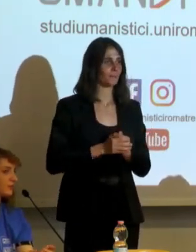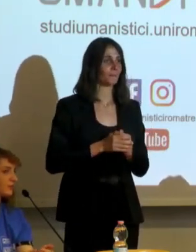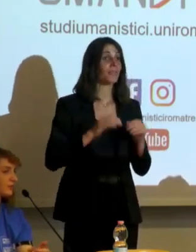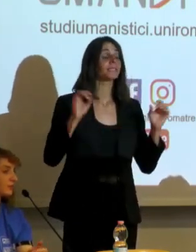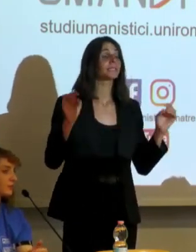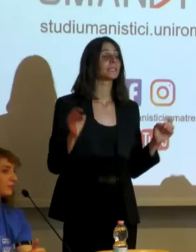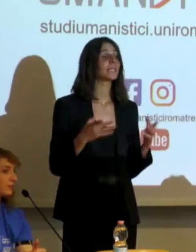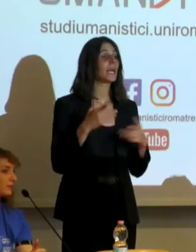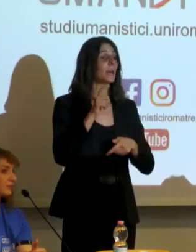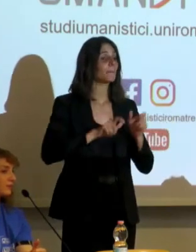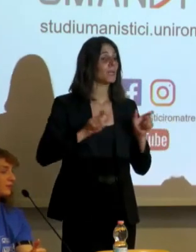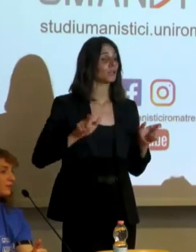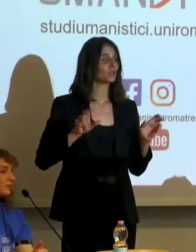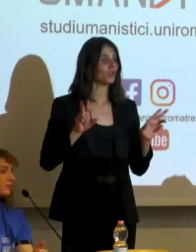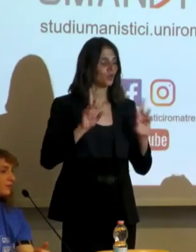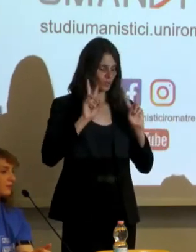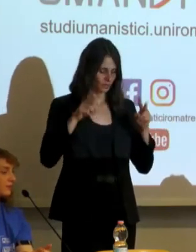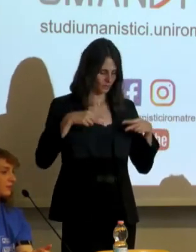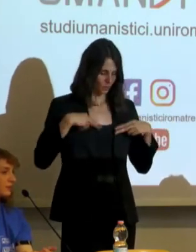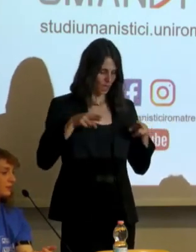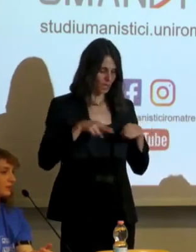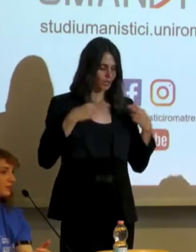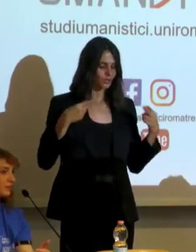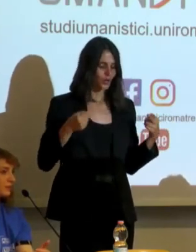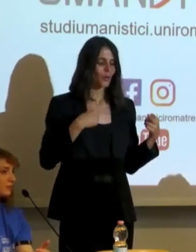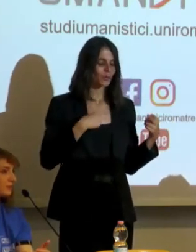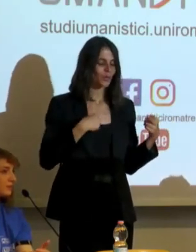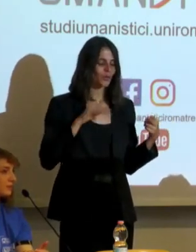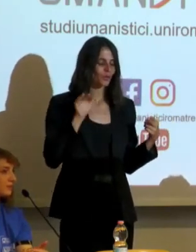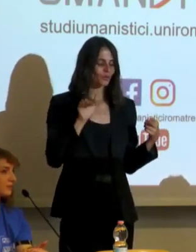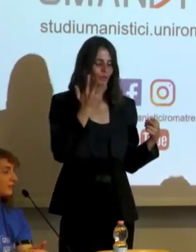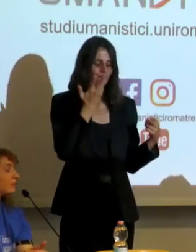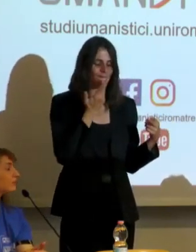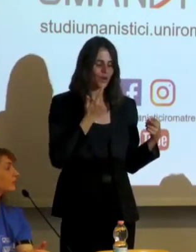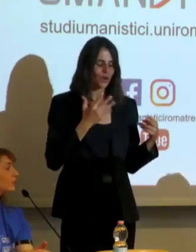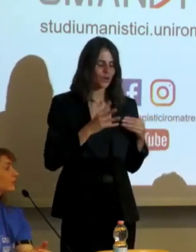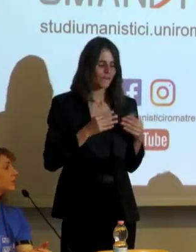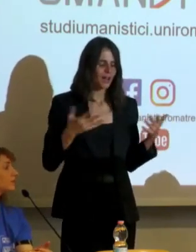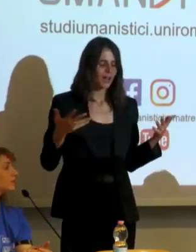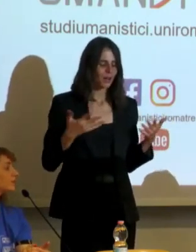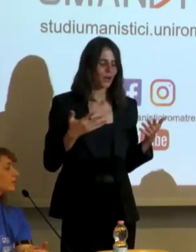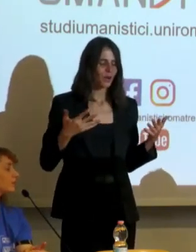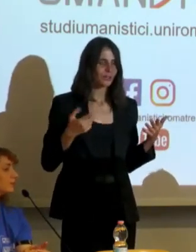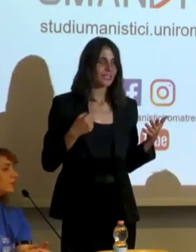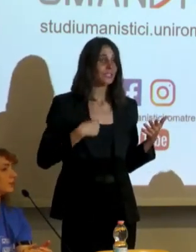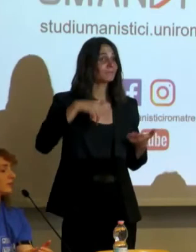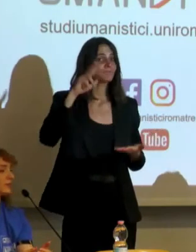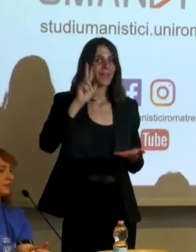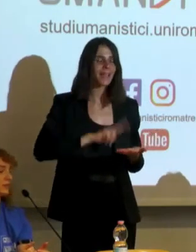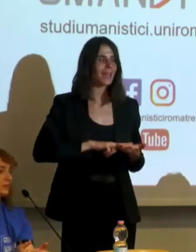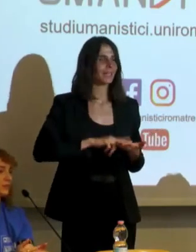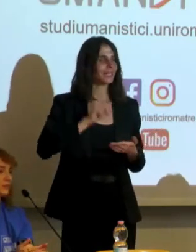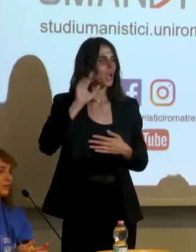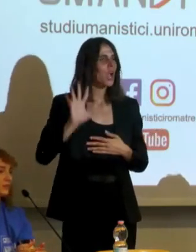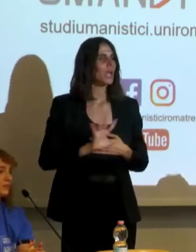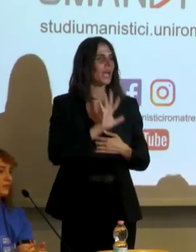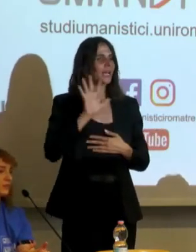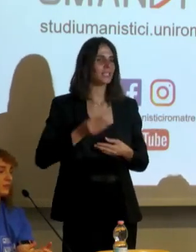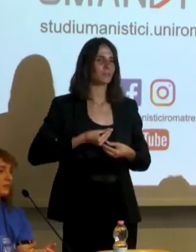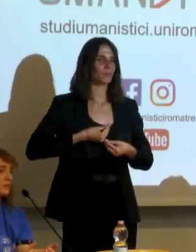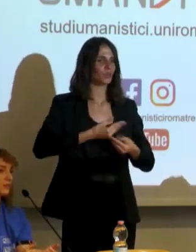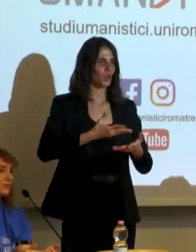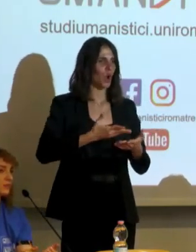scopre chi è veramente e qual è la sua vocazione, riuscirà, e ve lo posso garantire con moltissimi esempi di ragazzi più grandi di